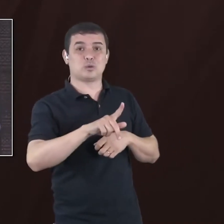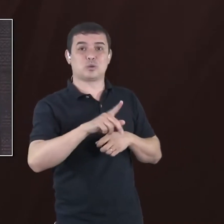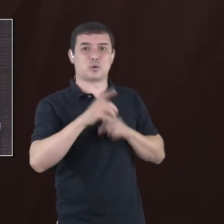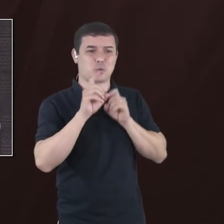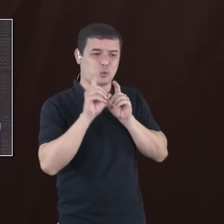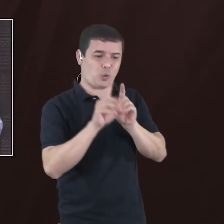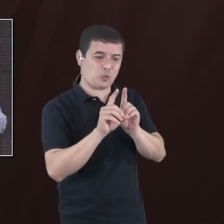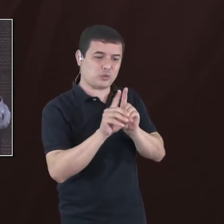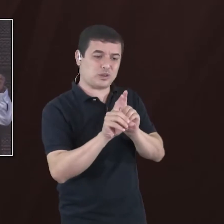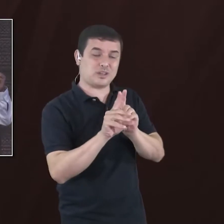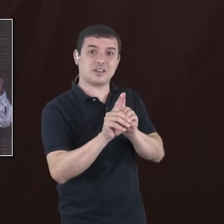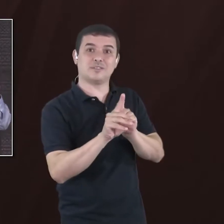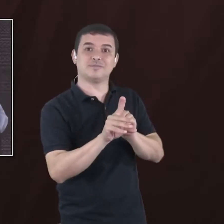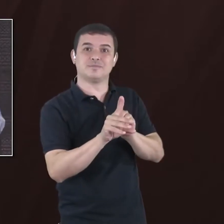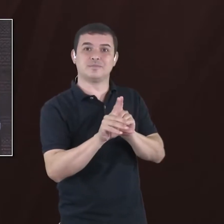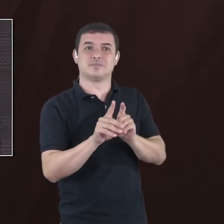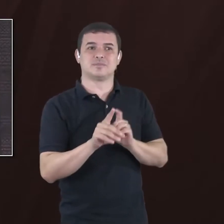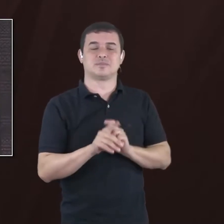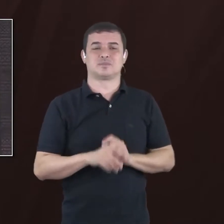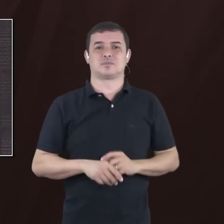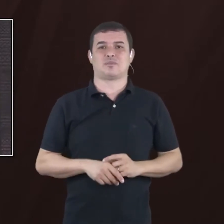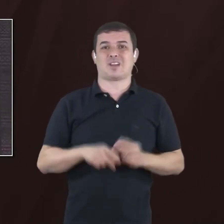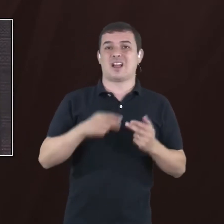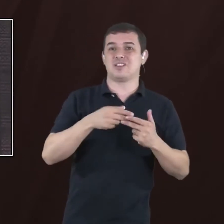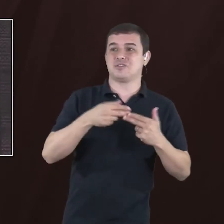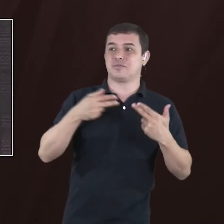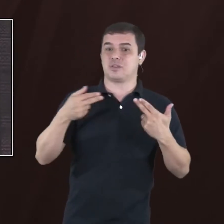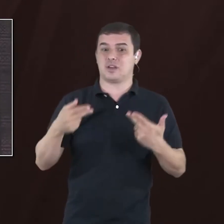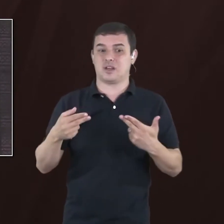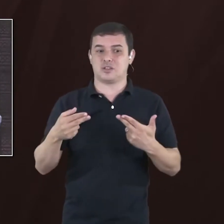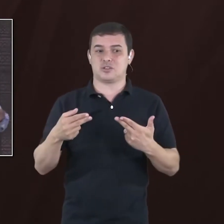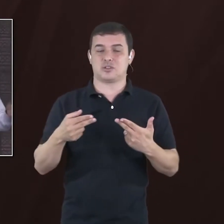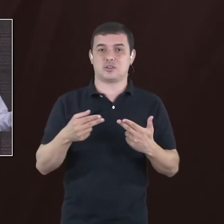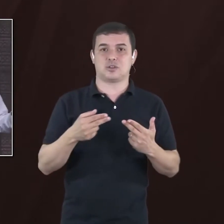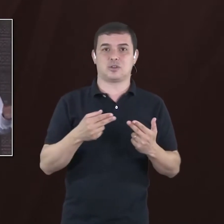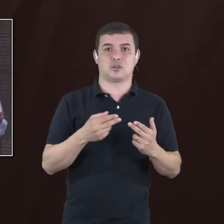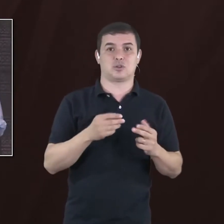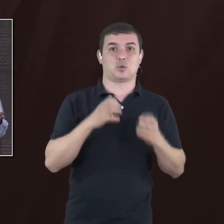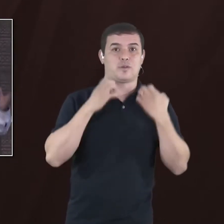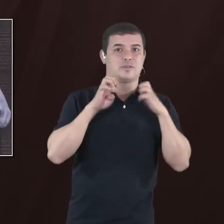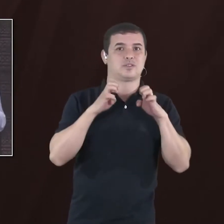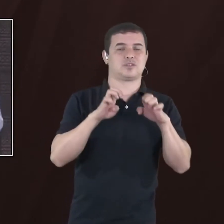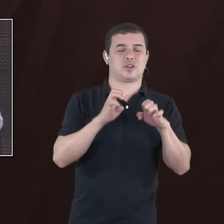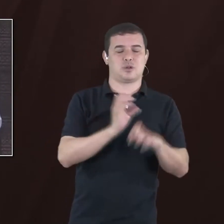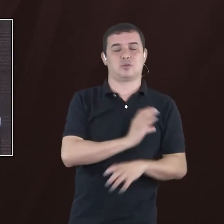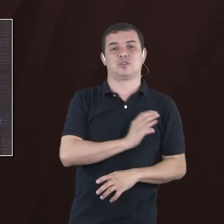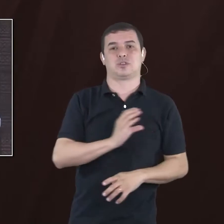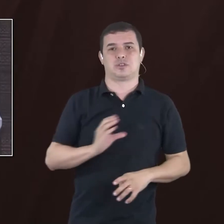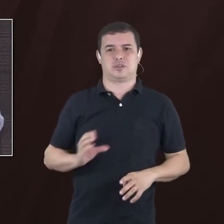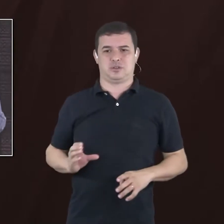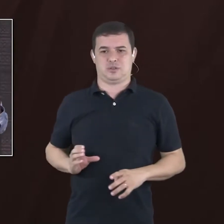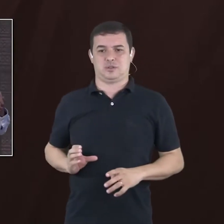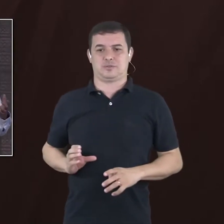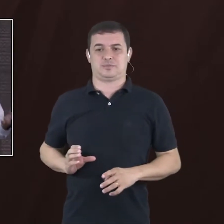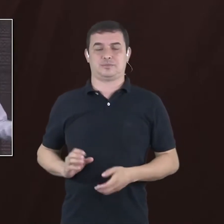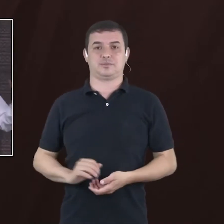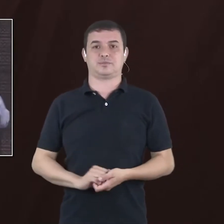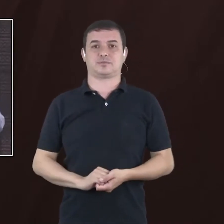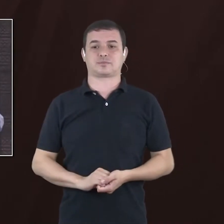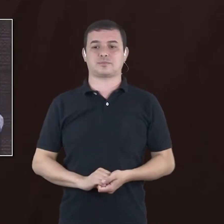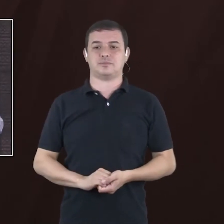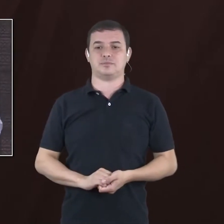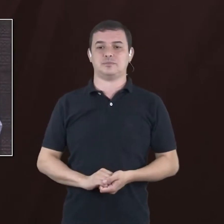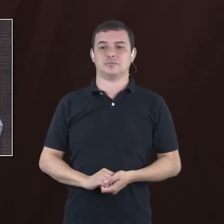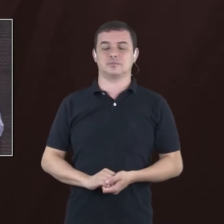um outro ensinamento nas igrejas gentias. Imagina só, Paulo já tinha uma pressão dos judeus, agora tem a